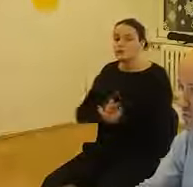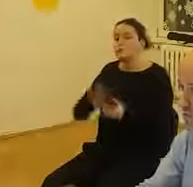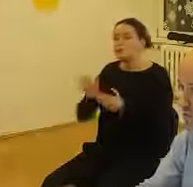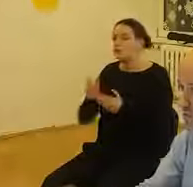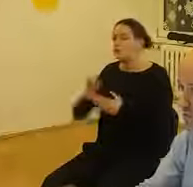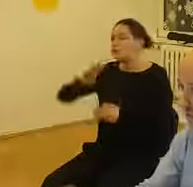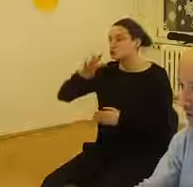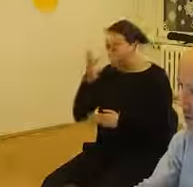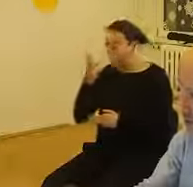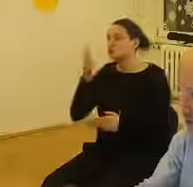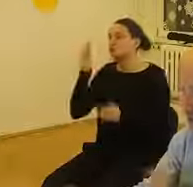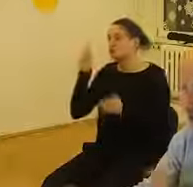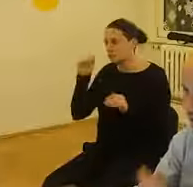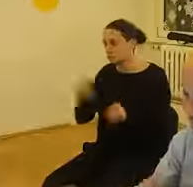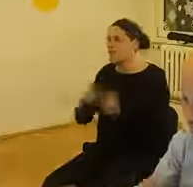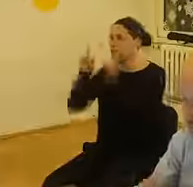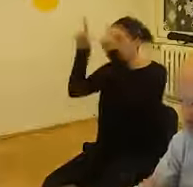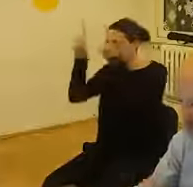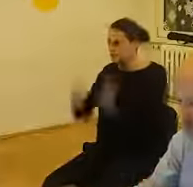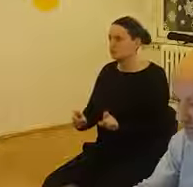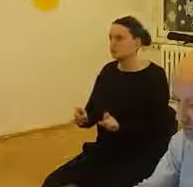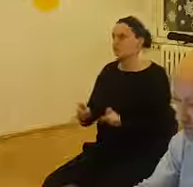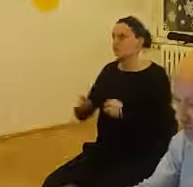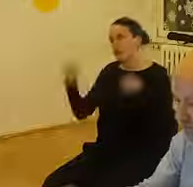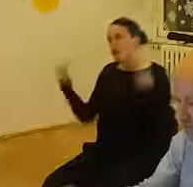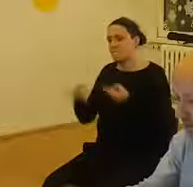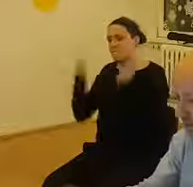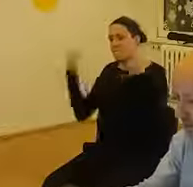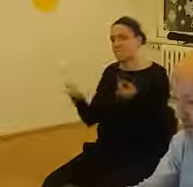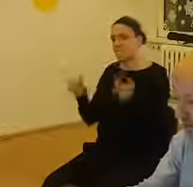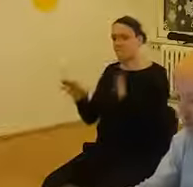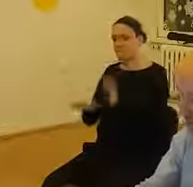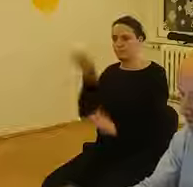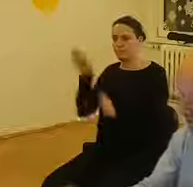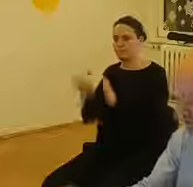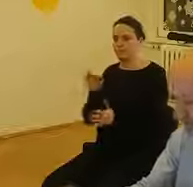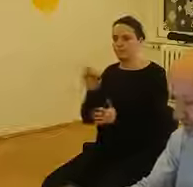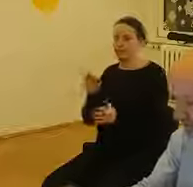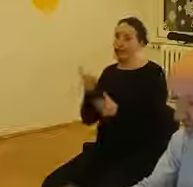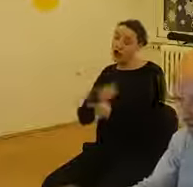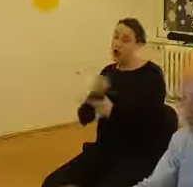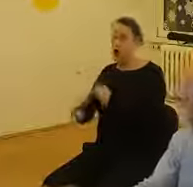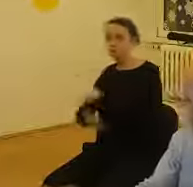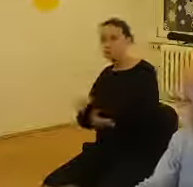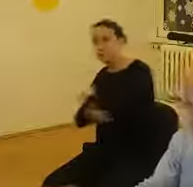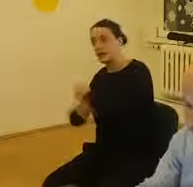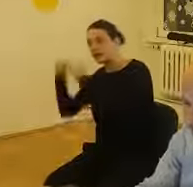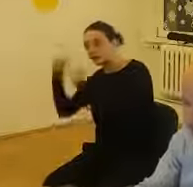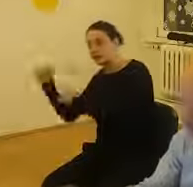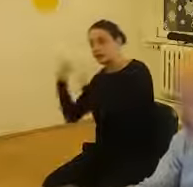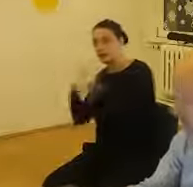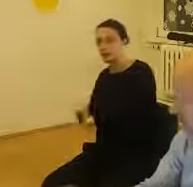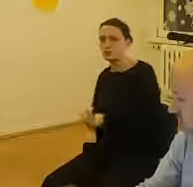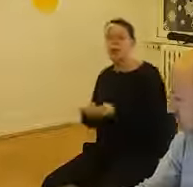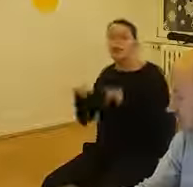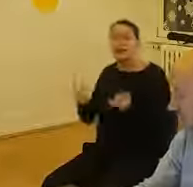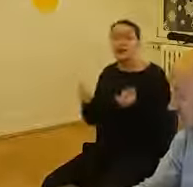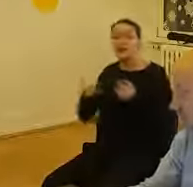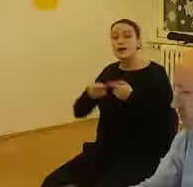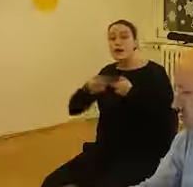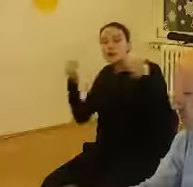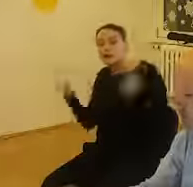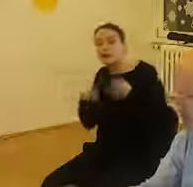wyborczą swojej kandydatury, czy wspierać tych, którzy będą kandydowali. Jak ta kampania będzie wyglądała i